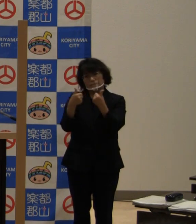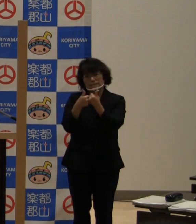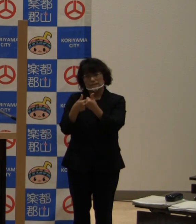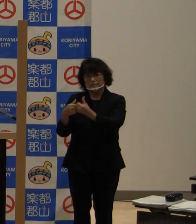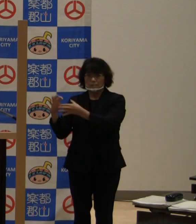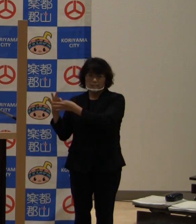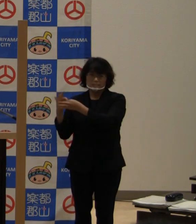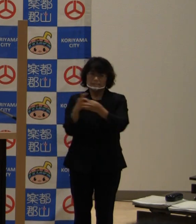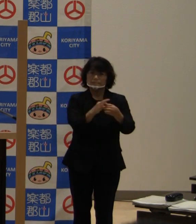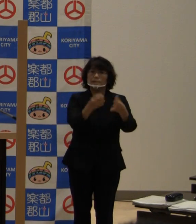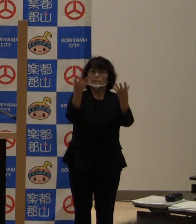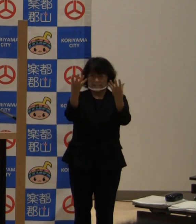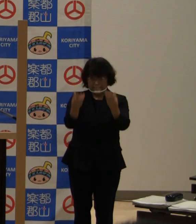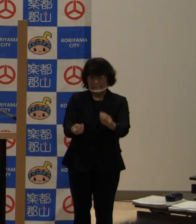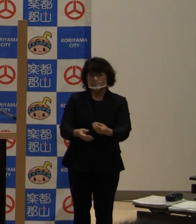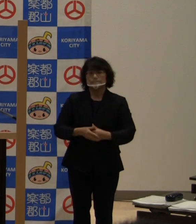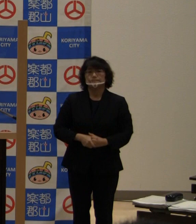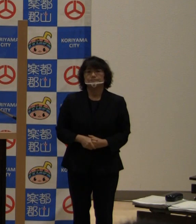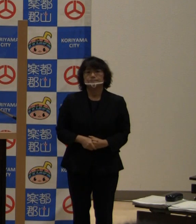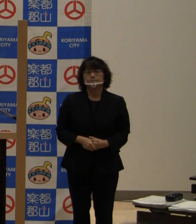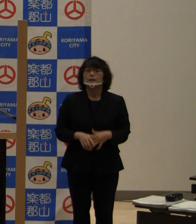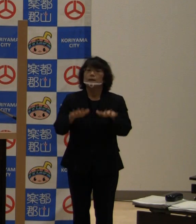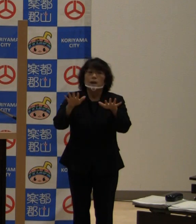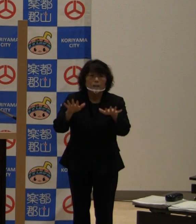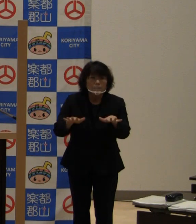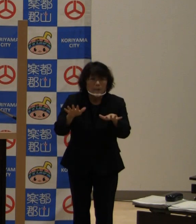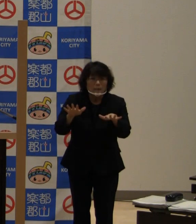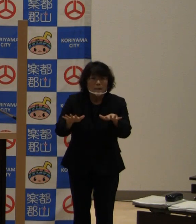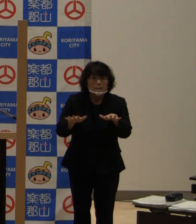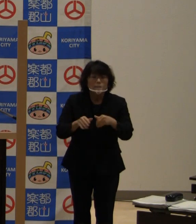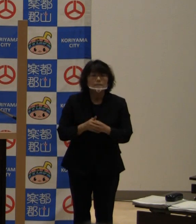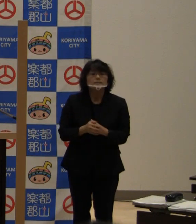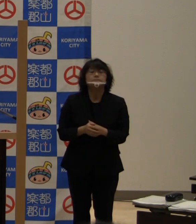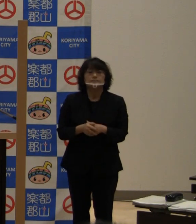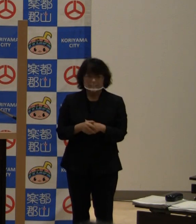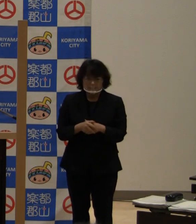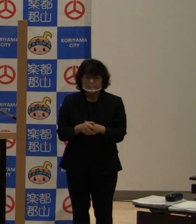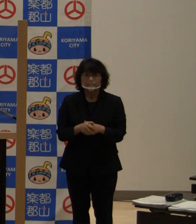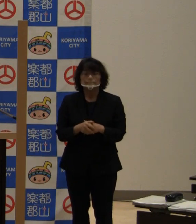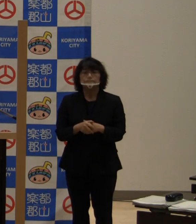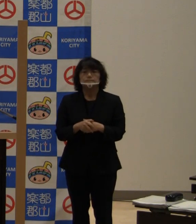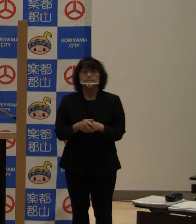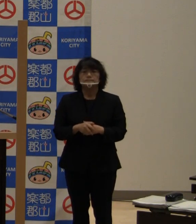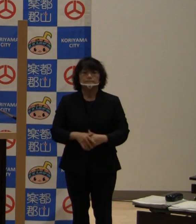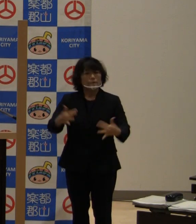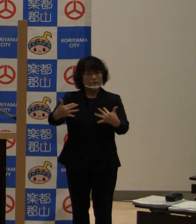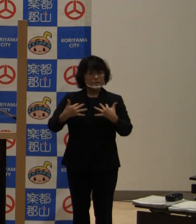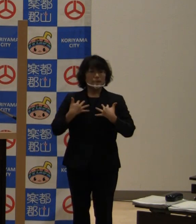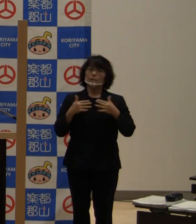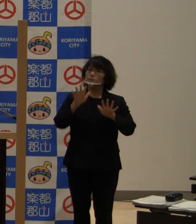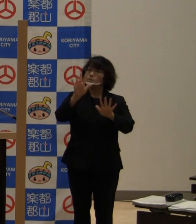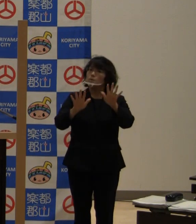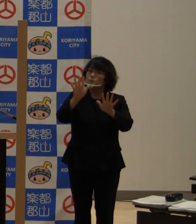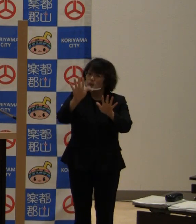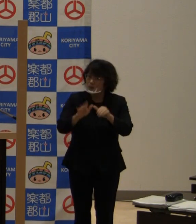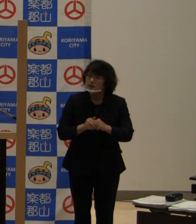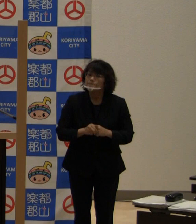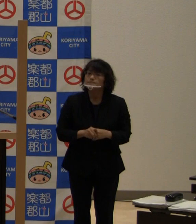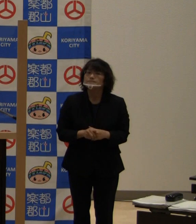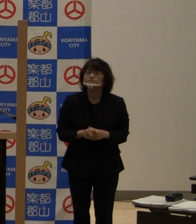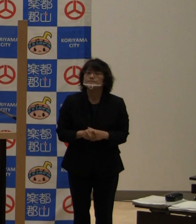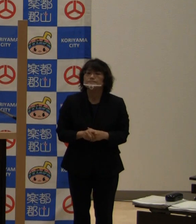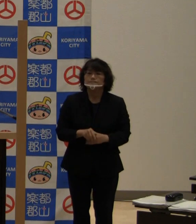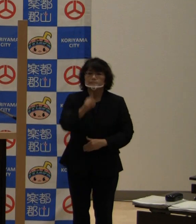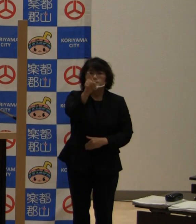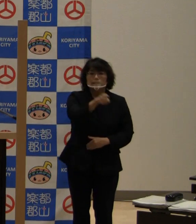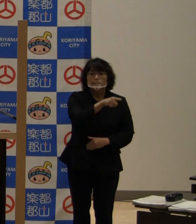ました。現時点で、この時点での被害状況でございますが、人